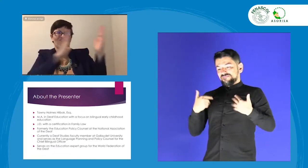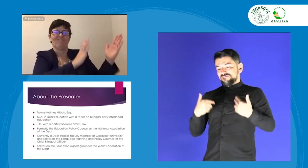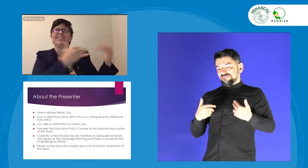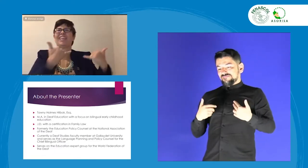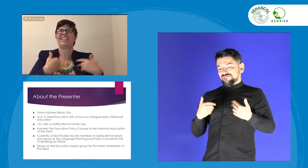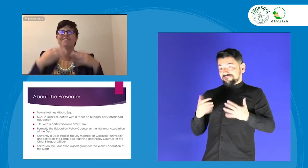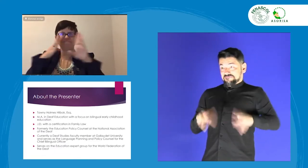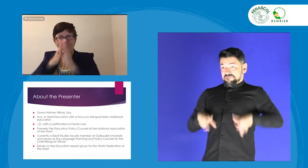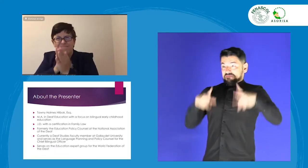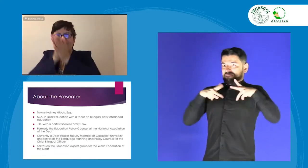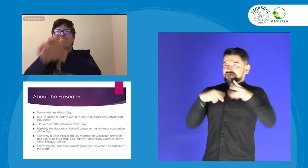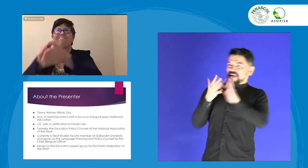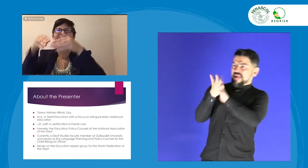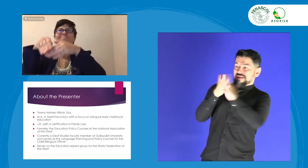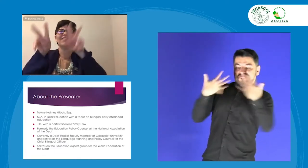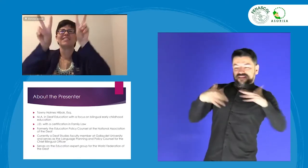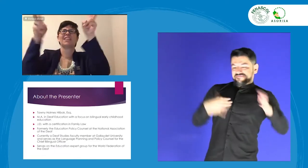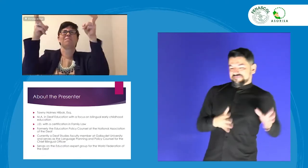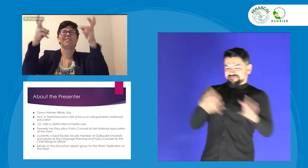de educación.